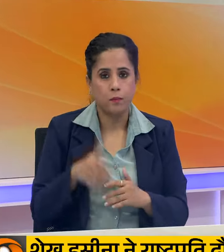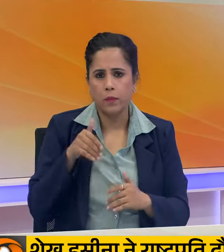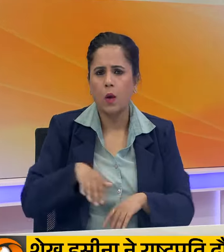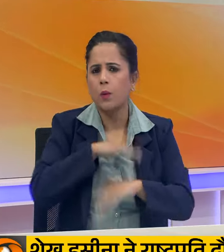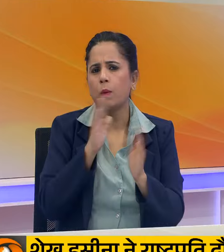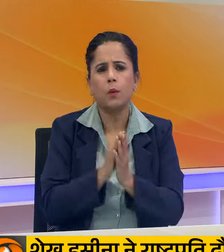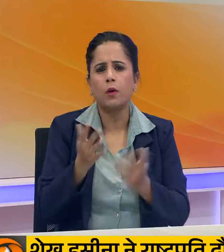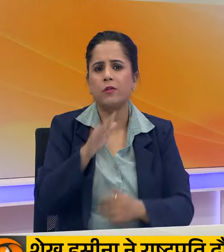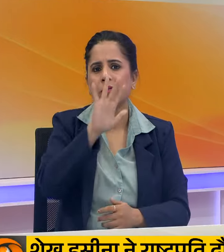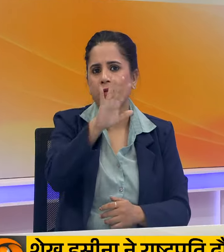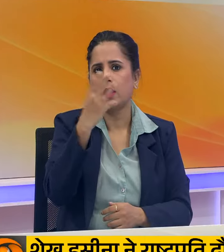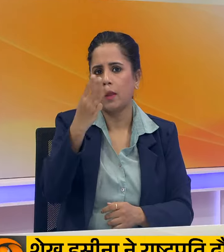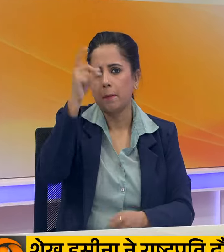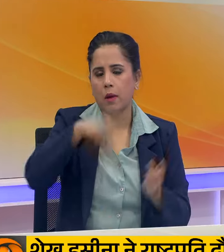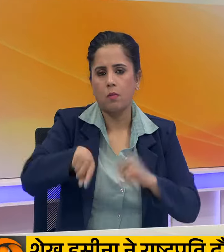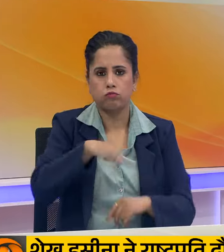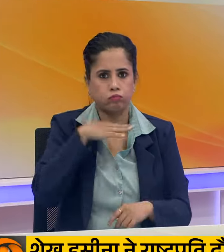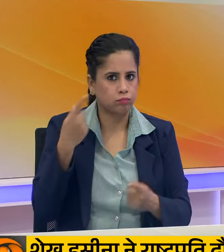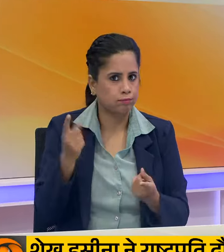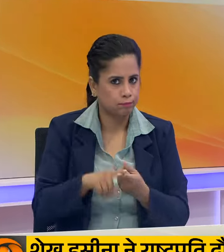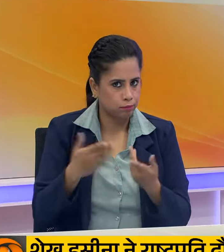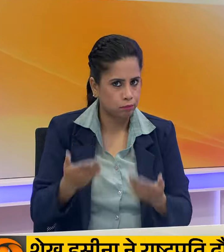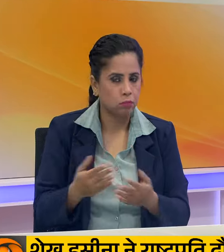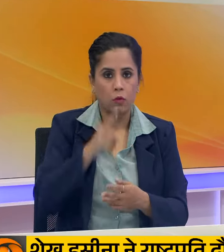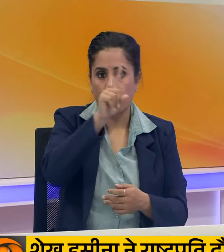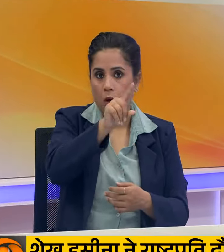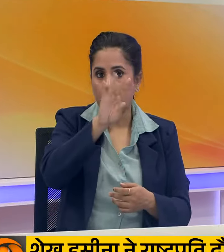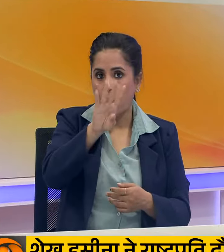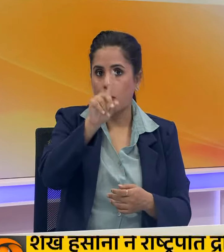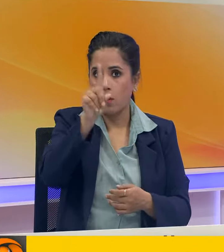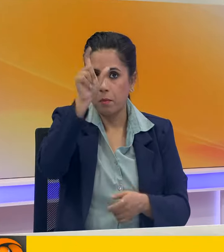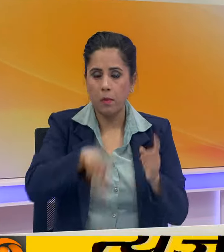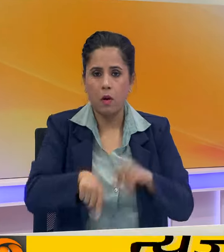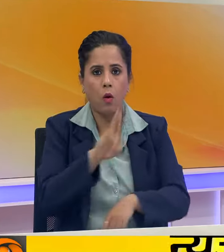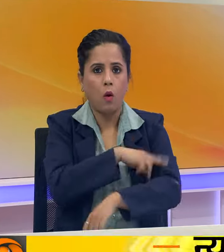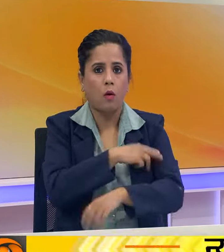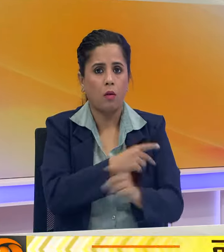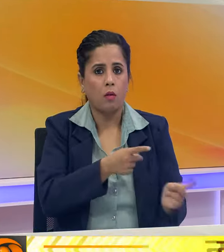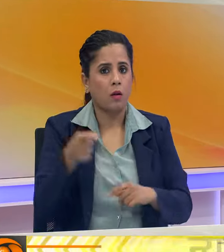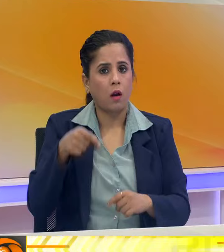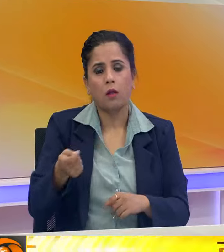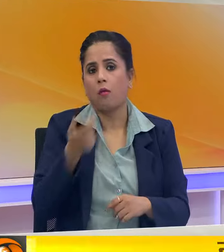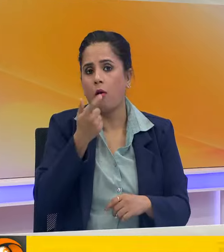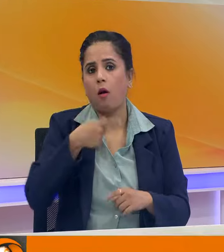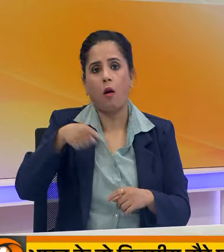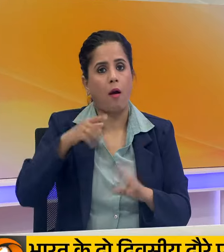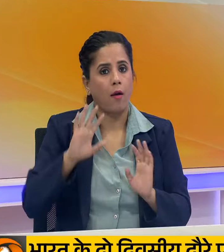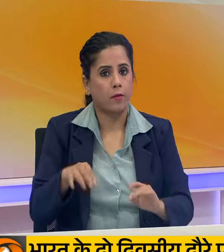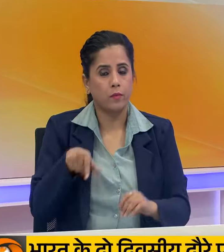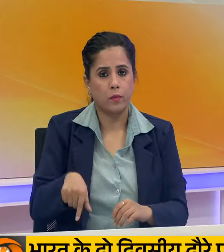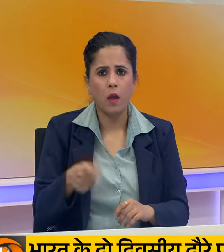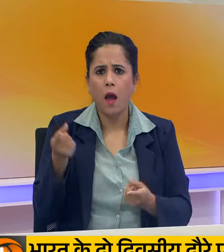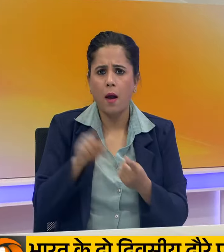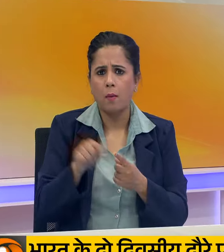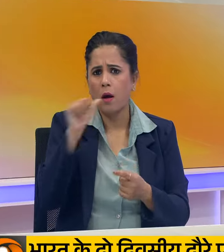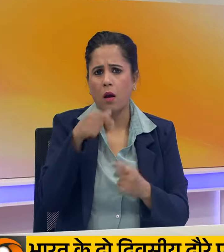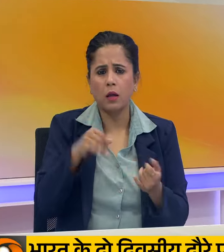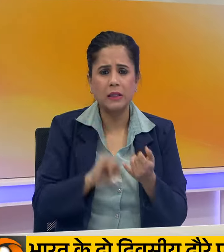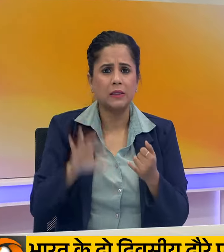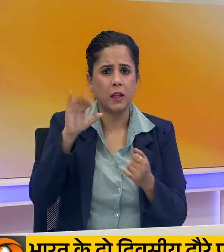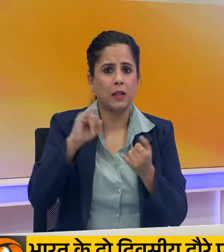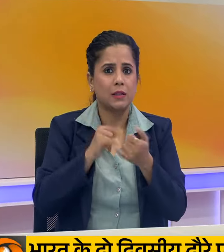अब तक 53 लोगों की मौत हो गई है 141 लोग अस्पताल में भर्ती हैं घटना के बाद से राज्य की